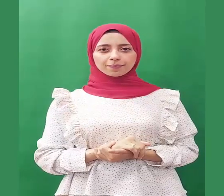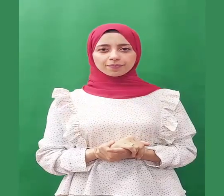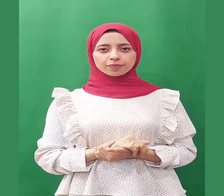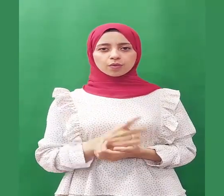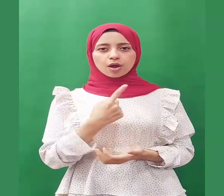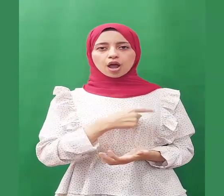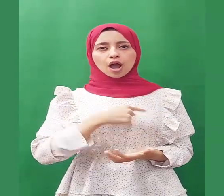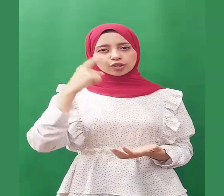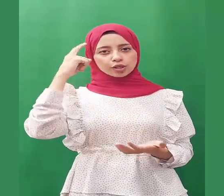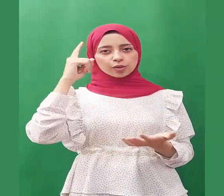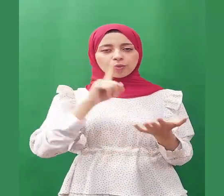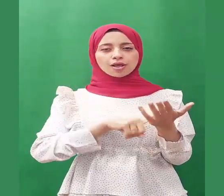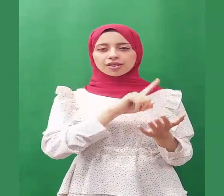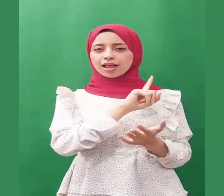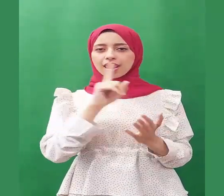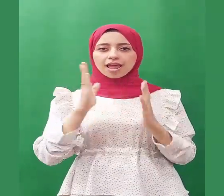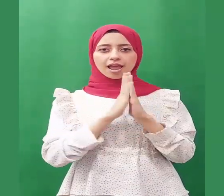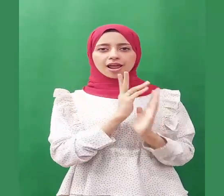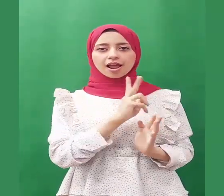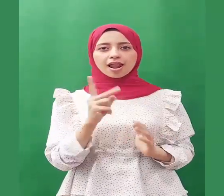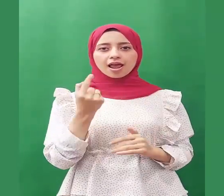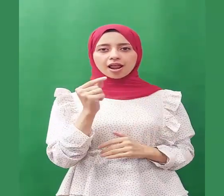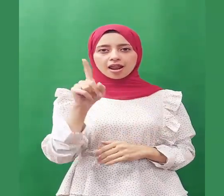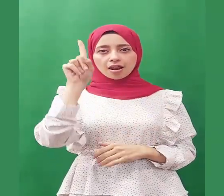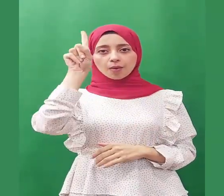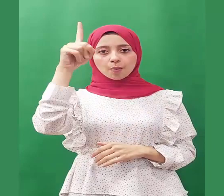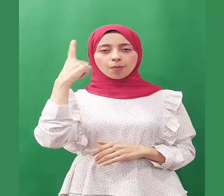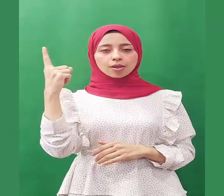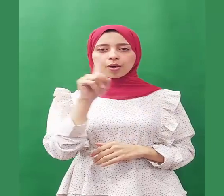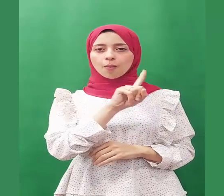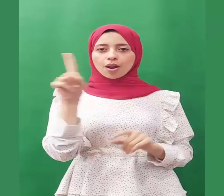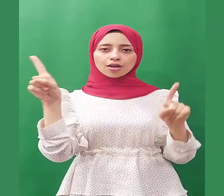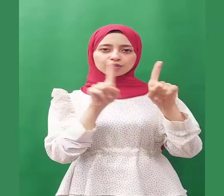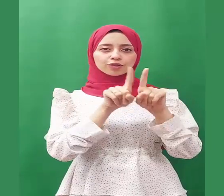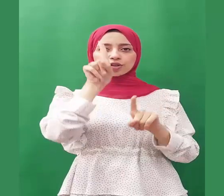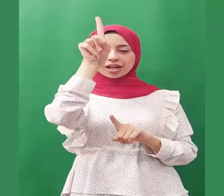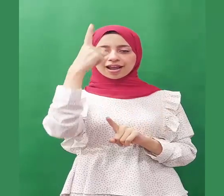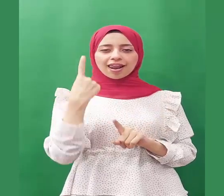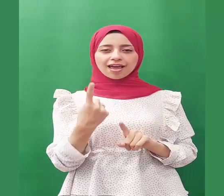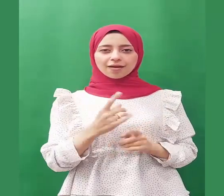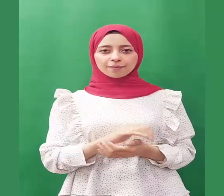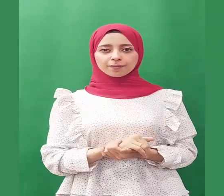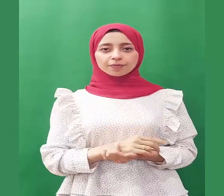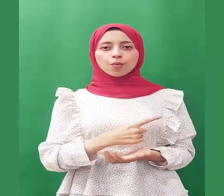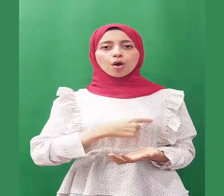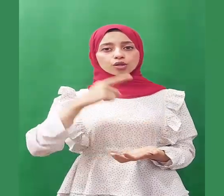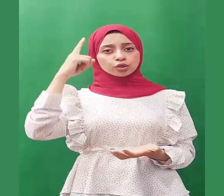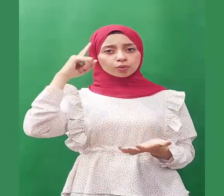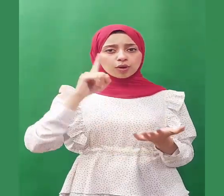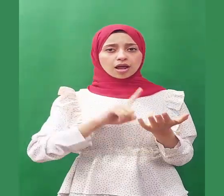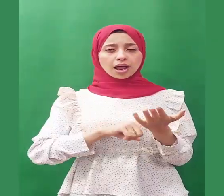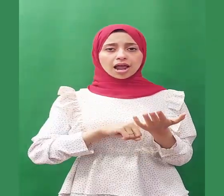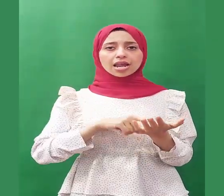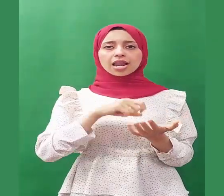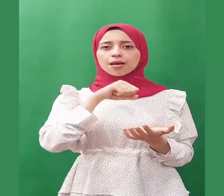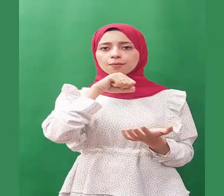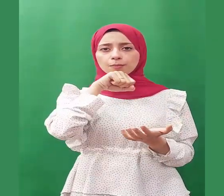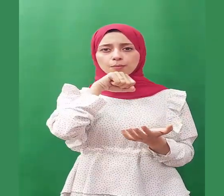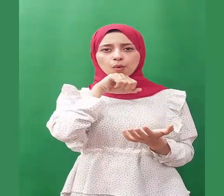واشهد ان لا اله الا الله وحده لا شريك له واشهد ان سيدنا ونبينا